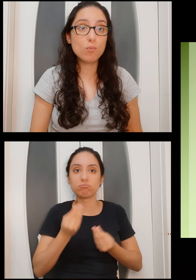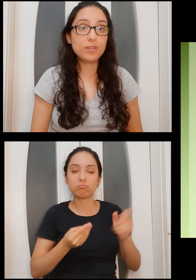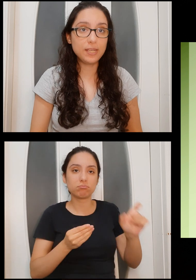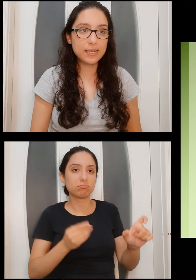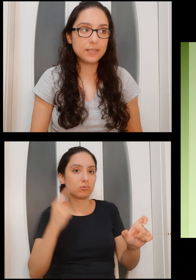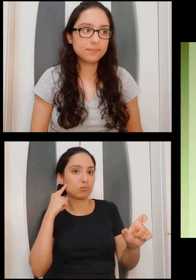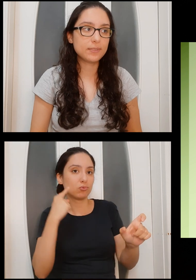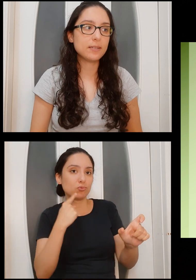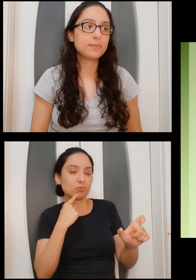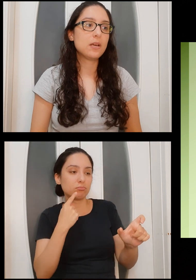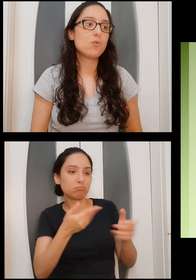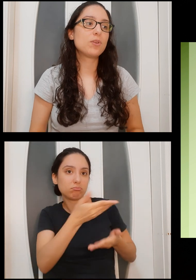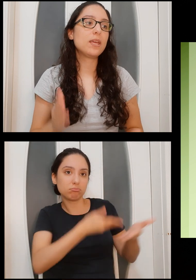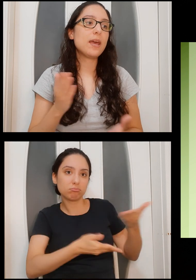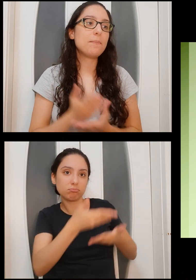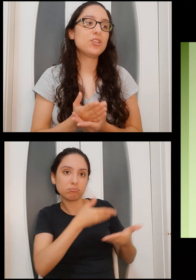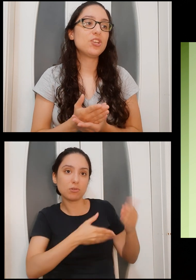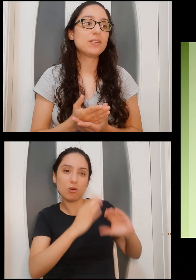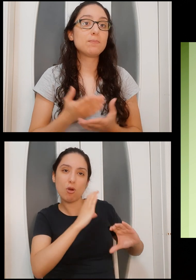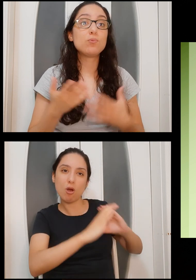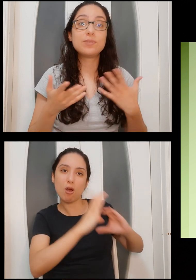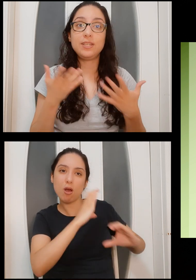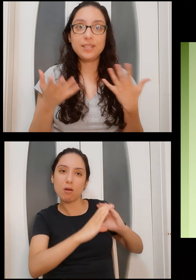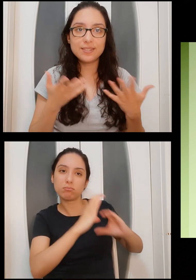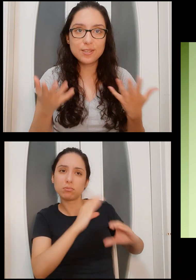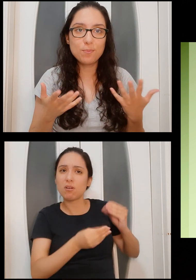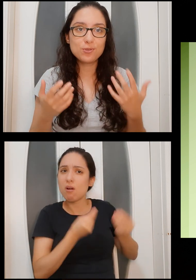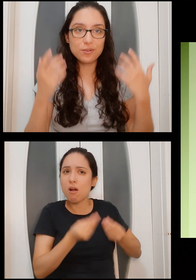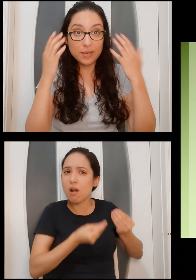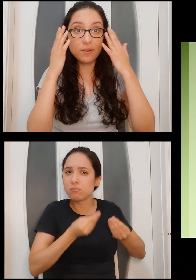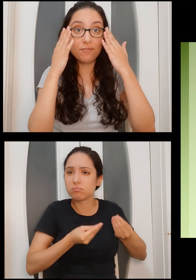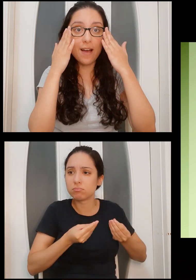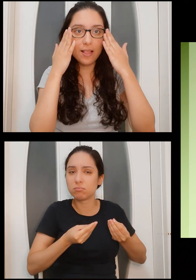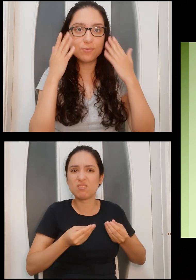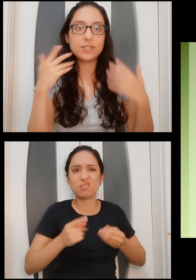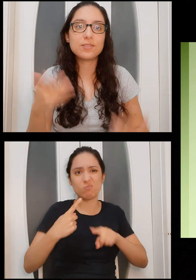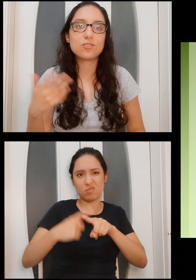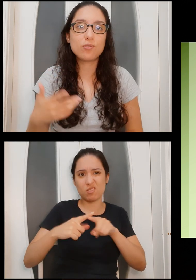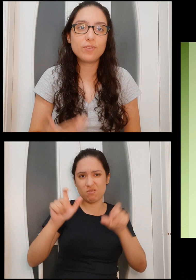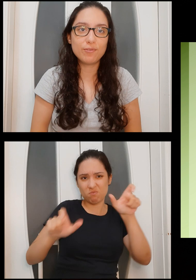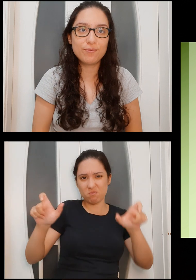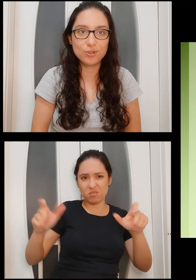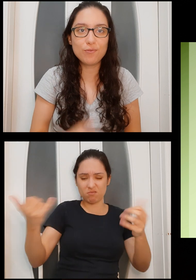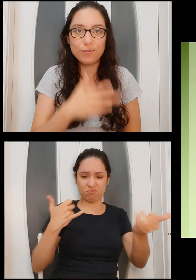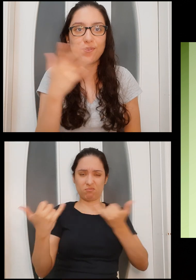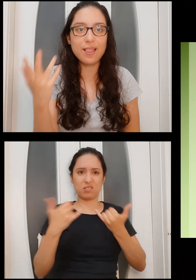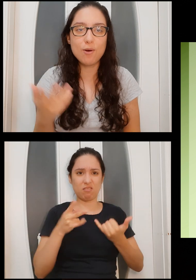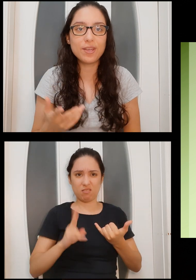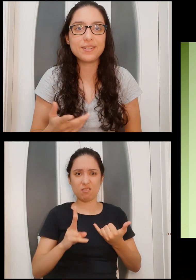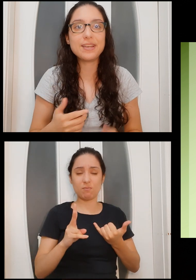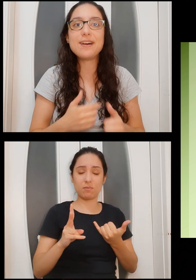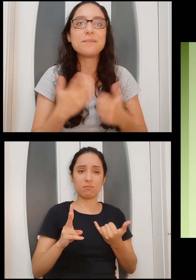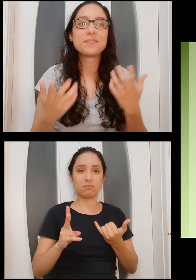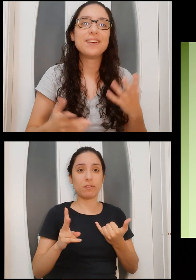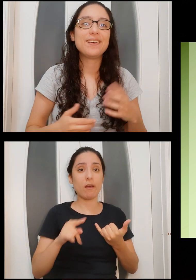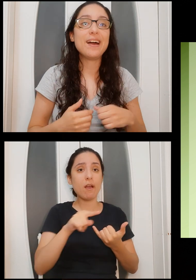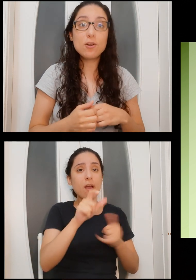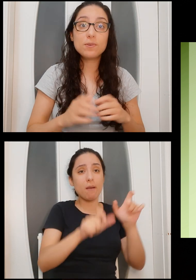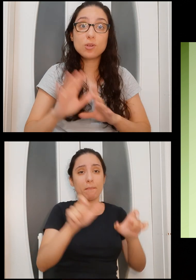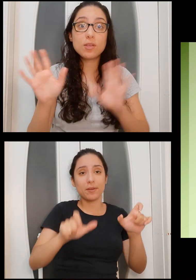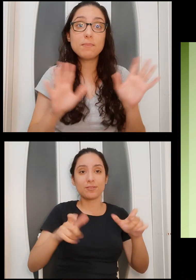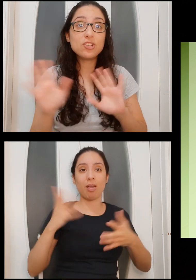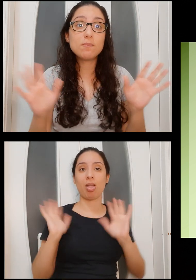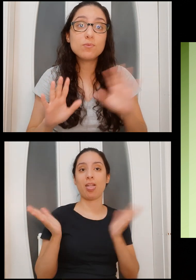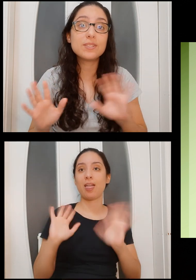se comunica, tá? O que é mexer as mãozinhas, que o pessoal sempre fala, não sei se vocês já ouviram falar alguém assim,